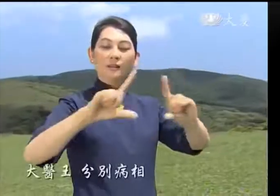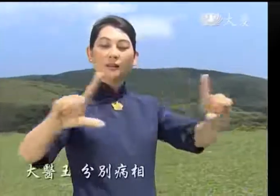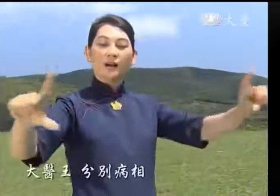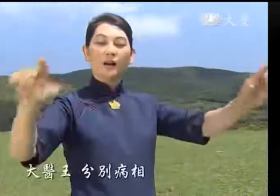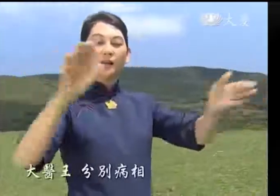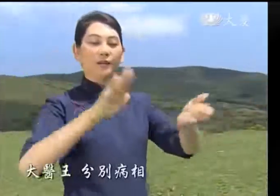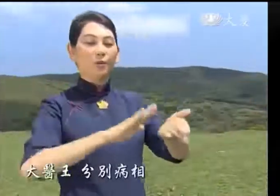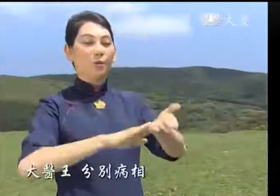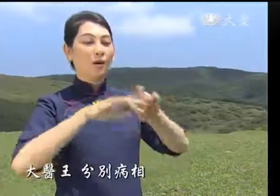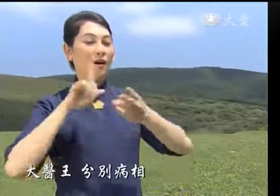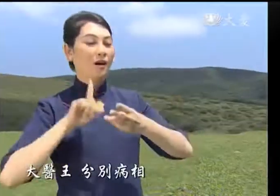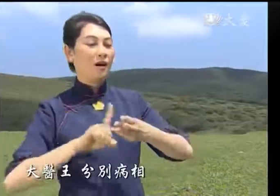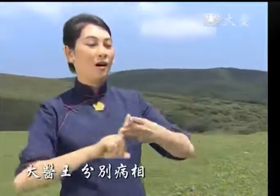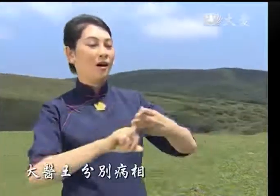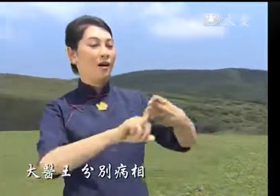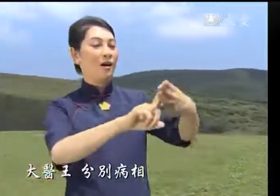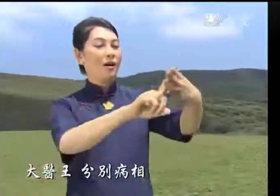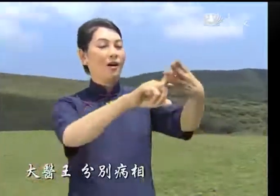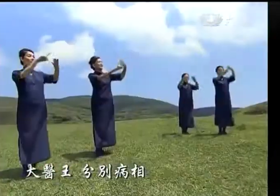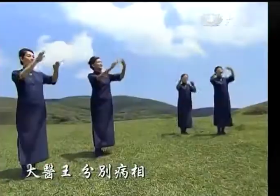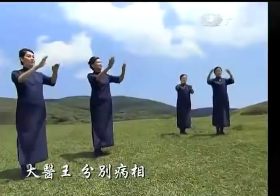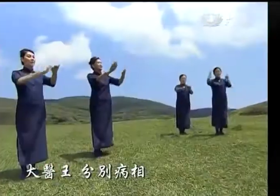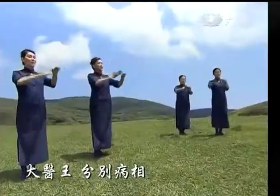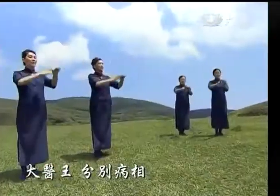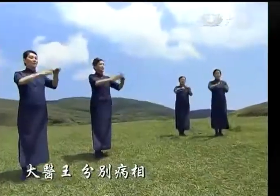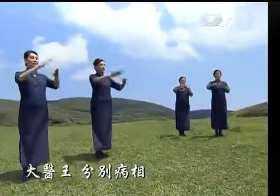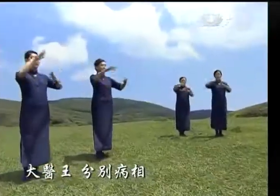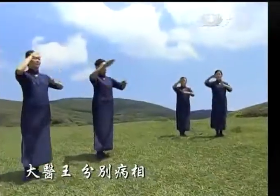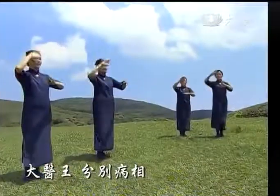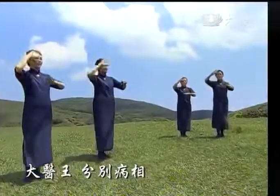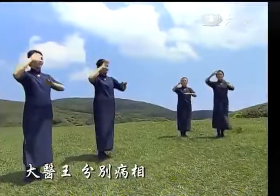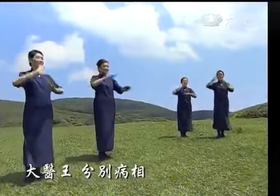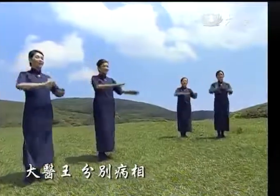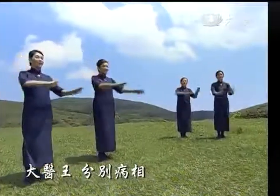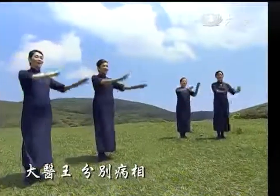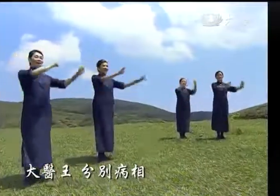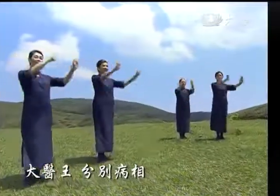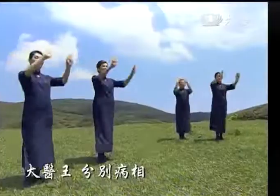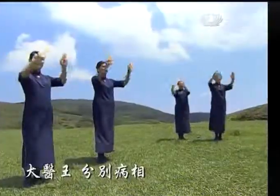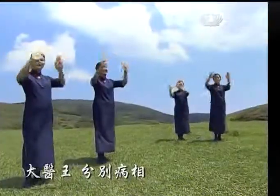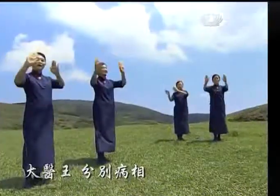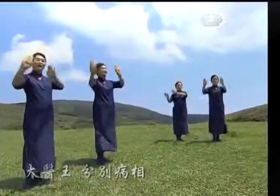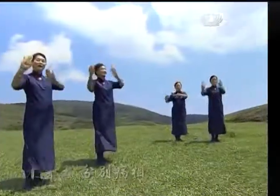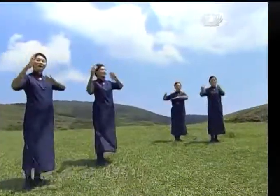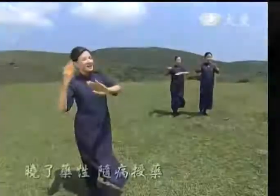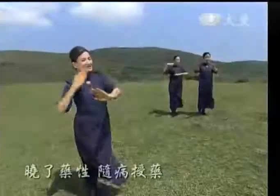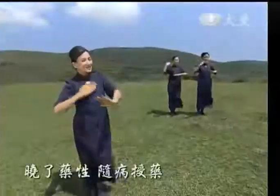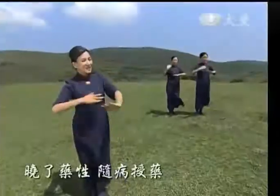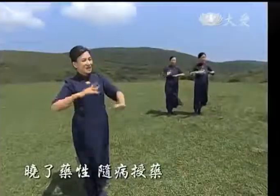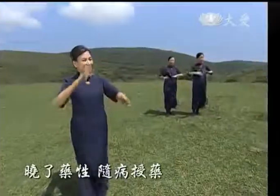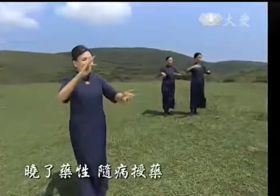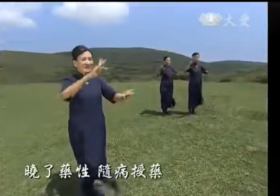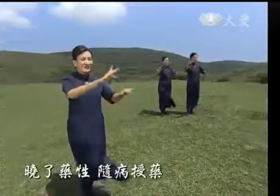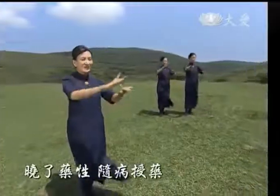恼。那一望，分别冥想，下了